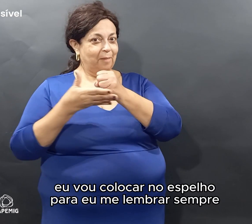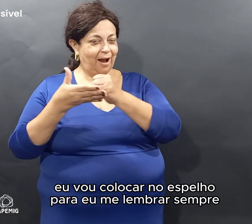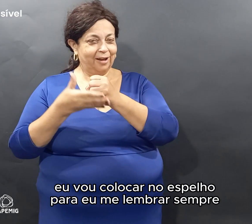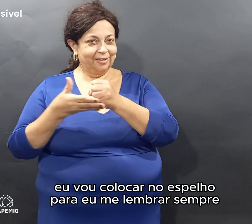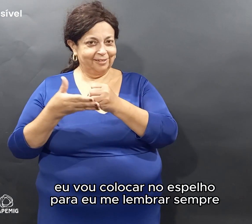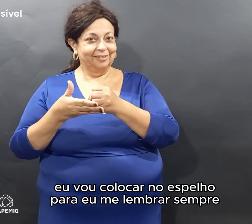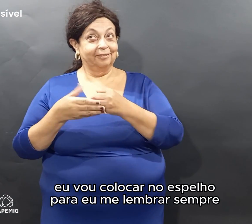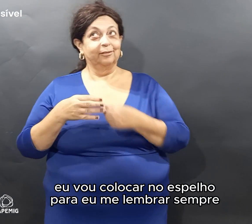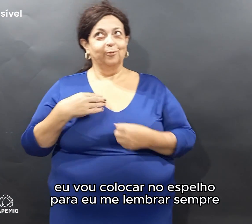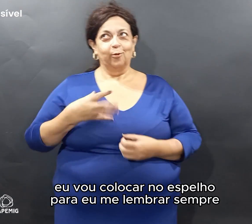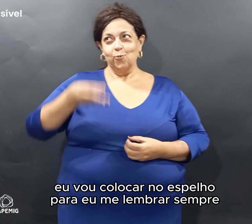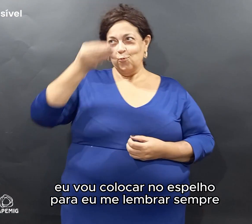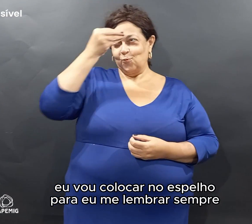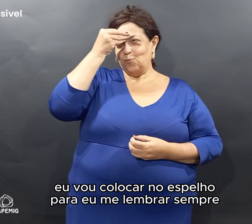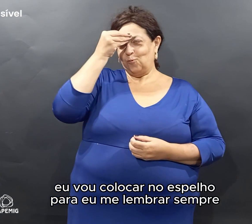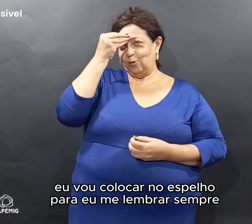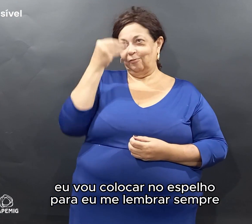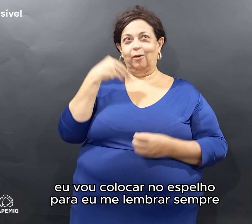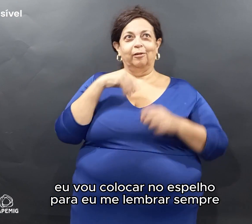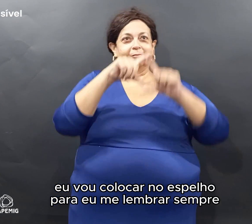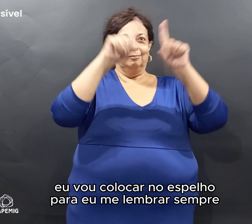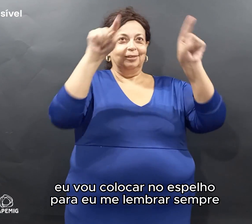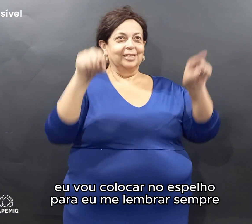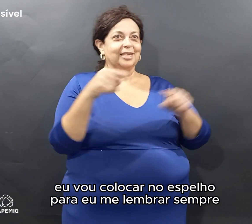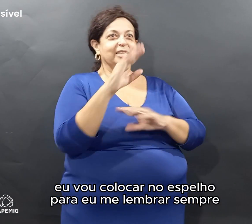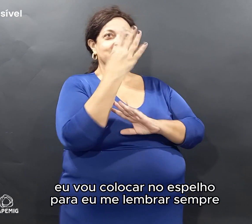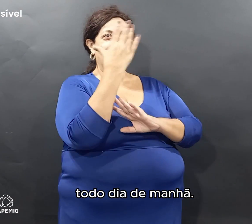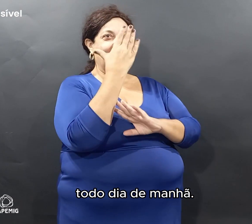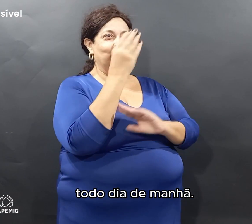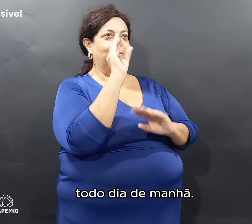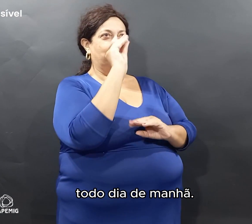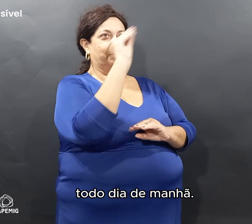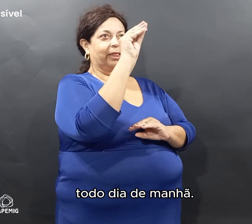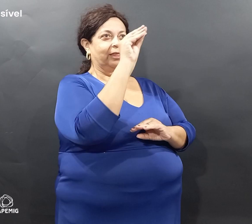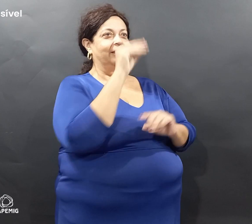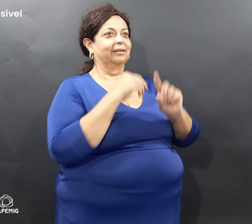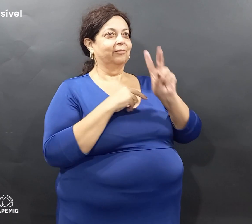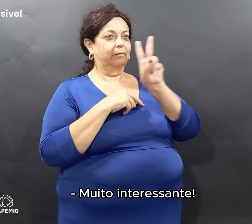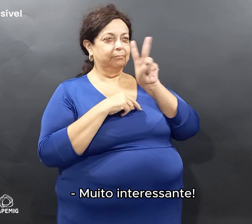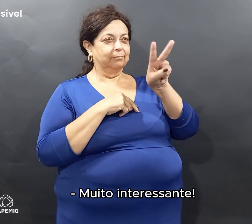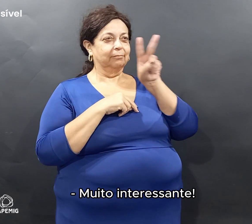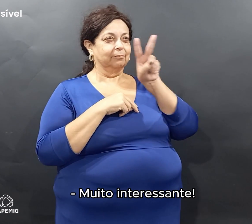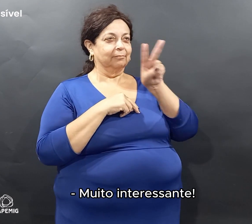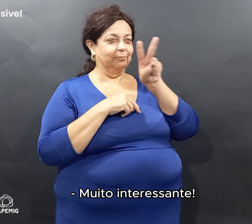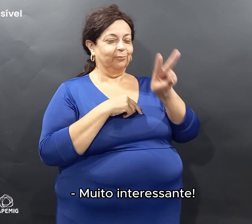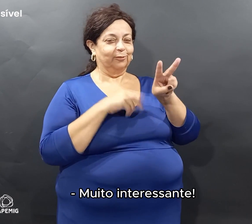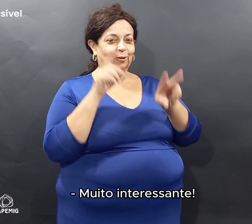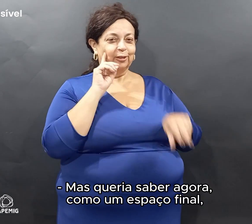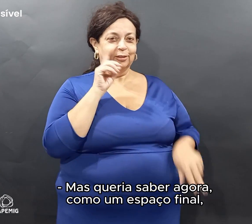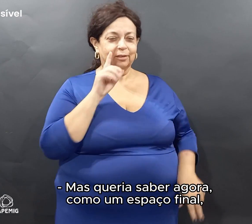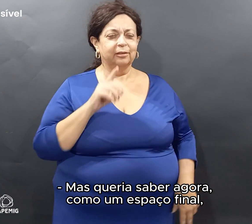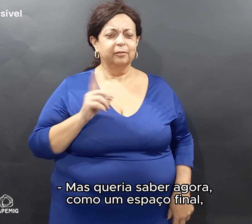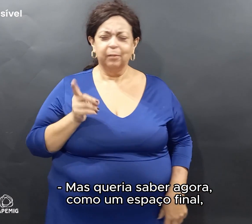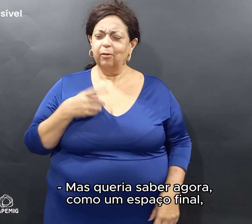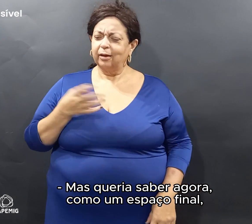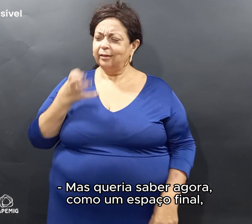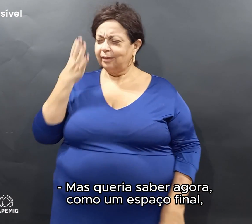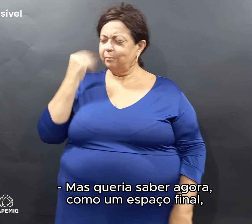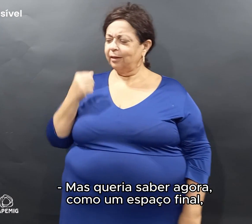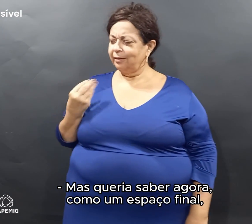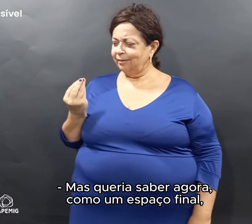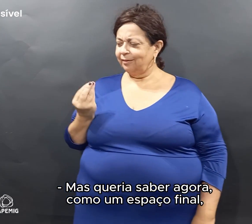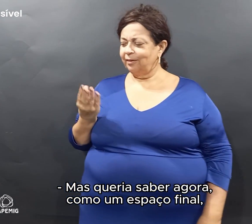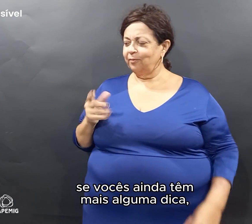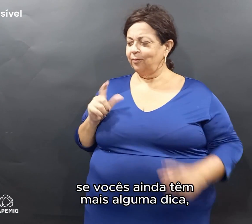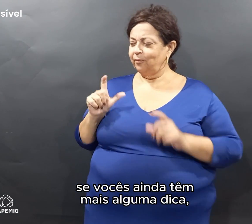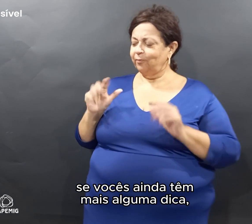Eu vou colocar no espelho, assim, para eu me lembrar sempre, todo dia de manhã. Muito interessante. Mas queria saber agora, como